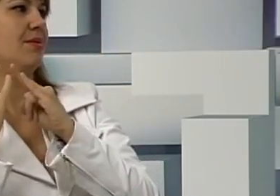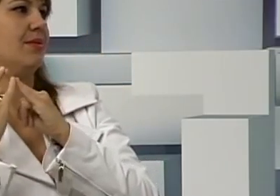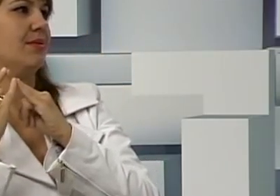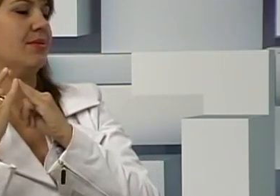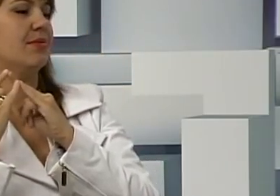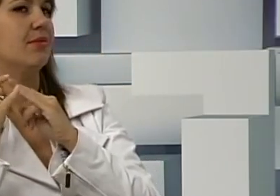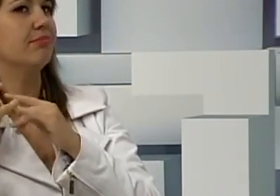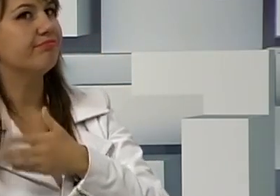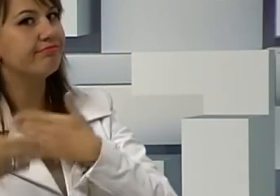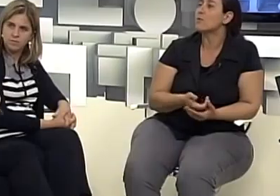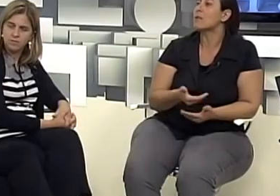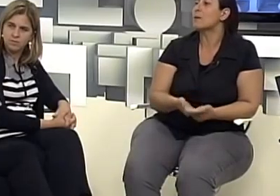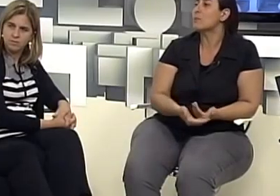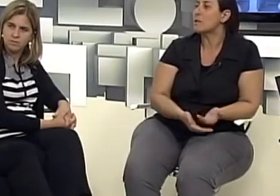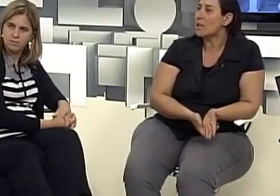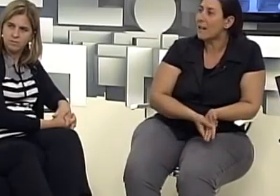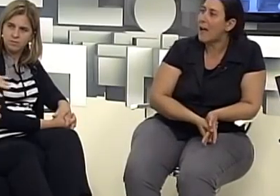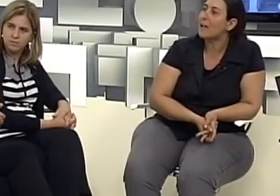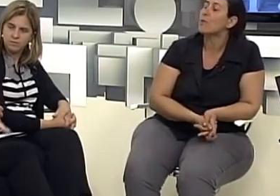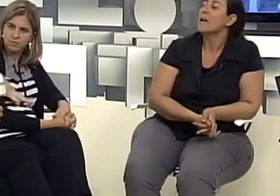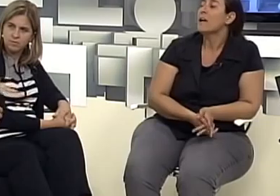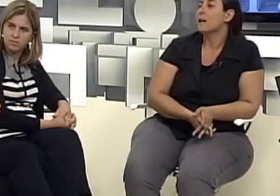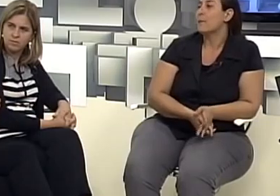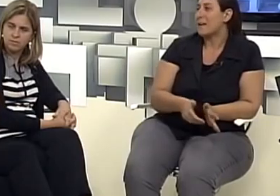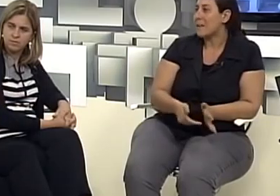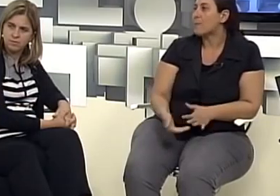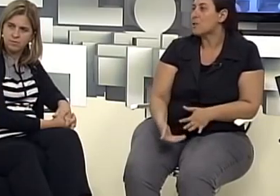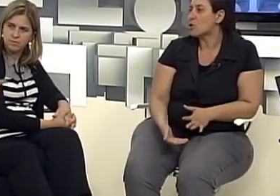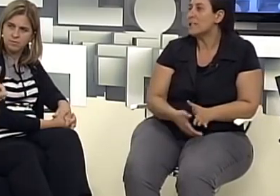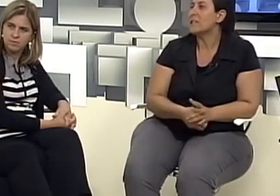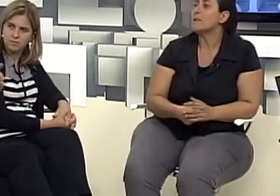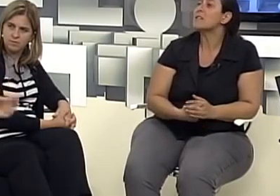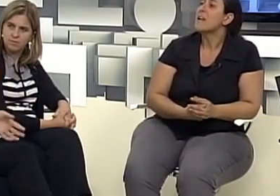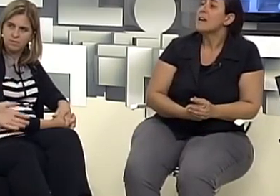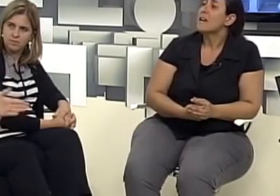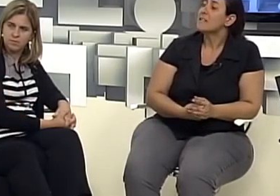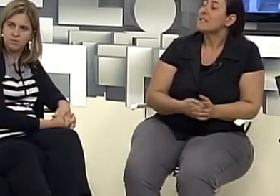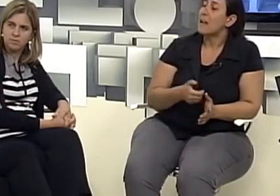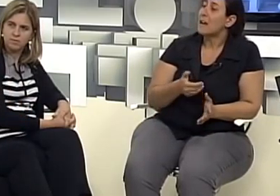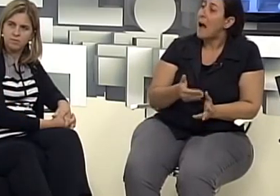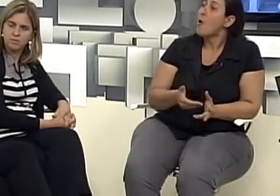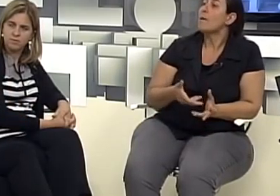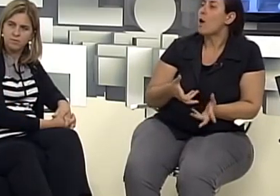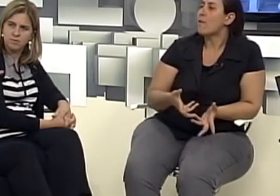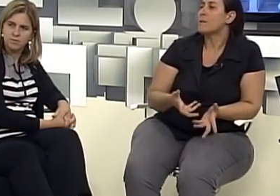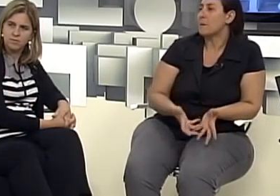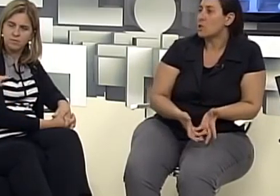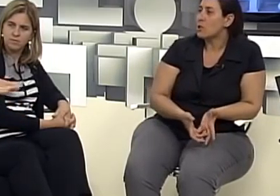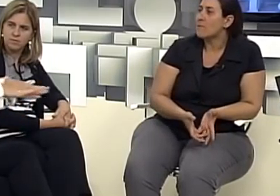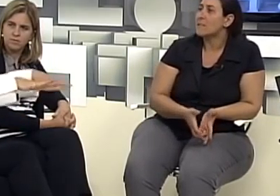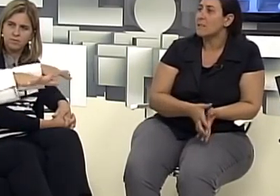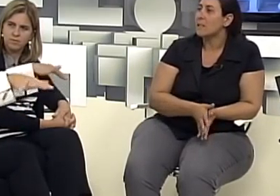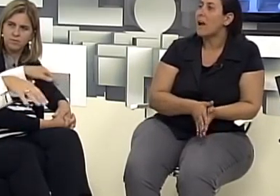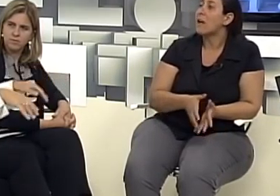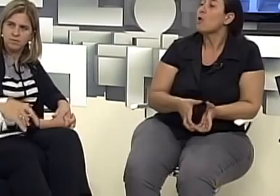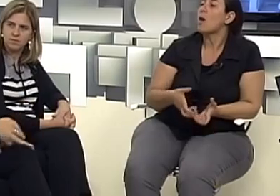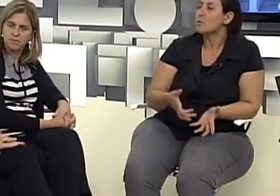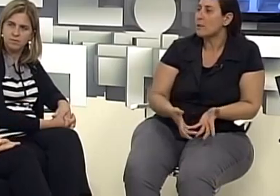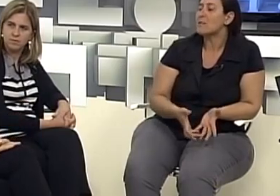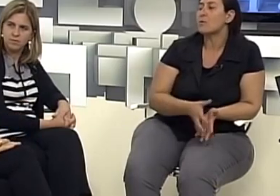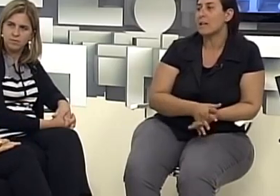licenciatura de letras Libras, quanto também do bacharelado para intérpretes de Libras, há uma nova perspectiva, sim,